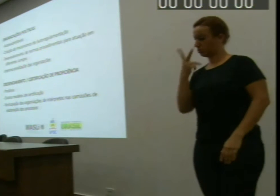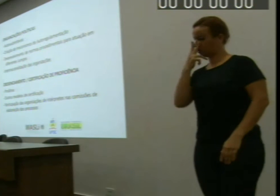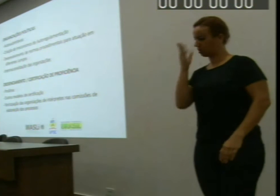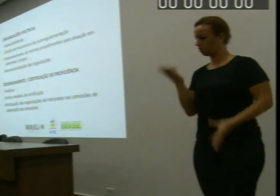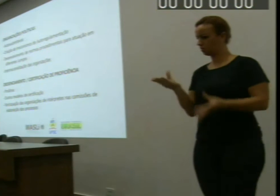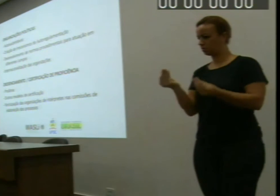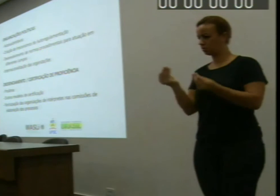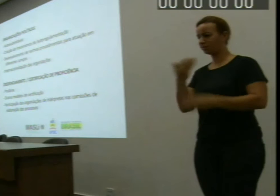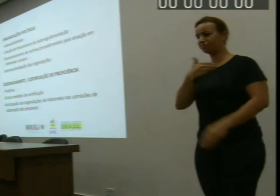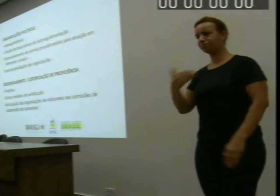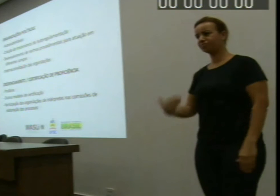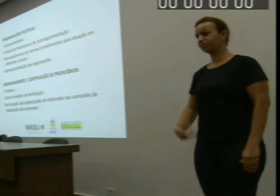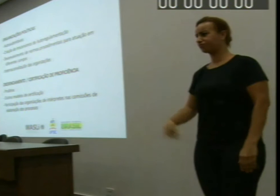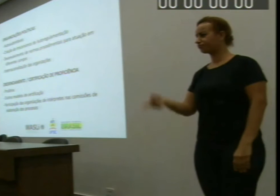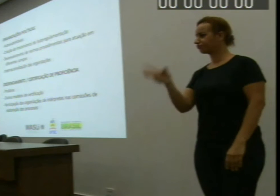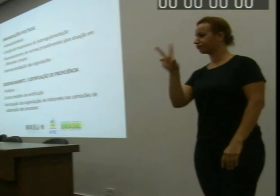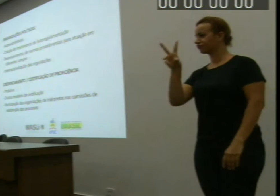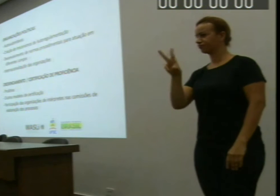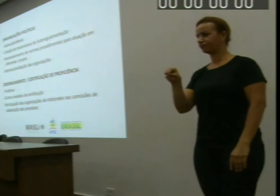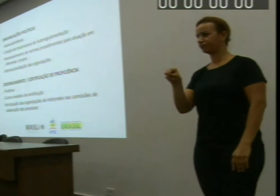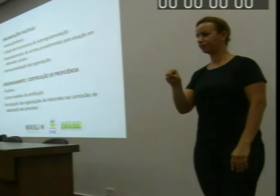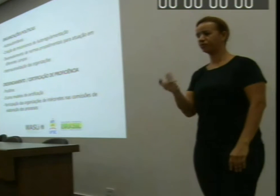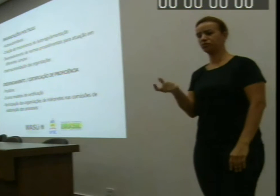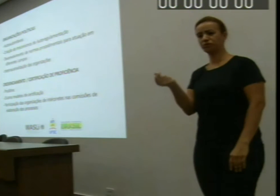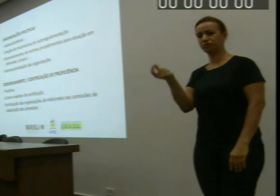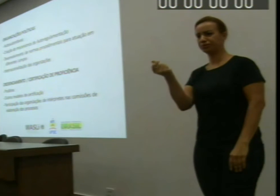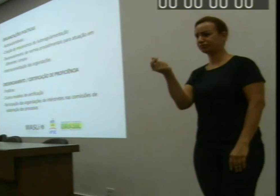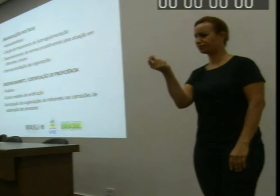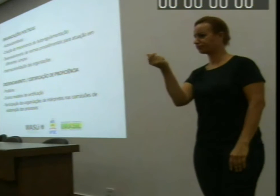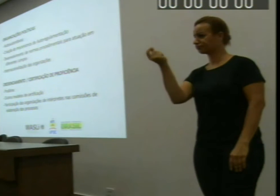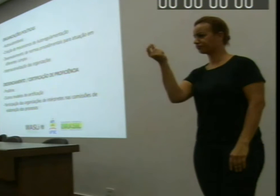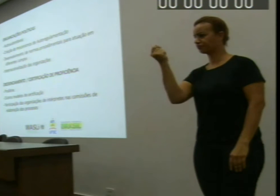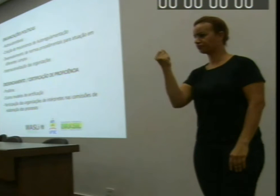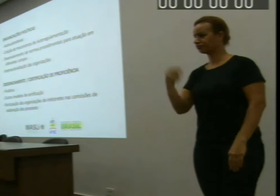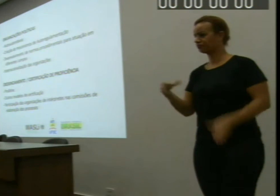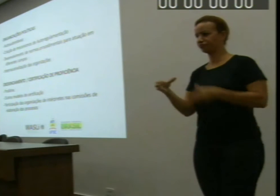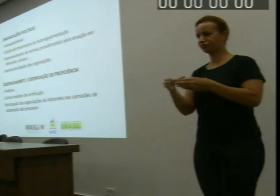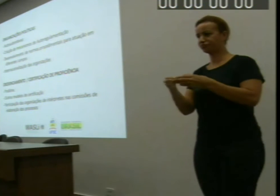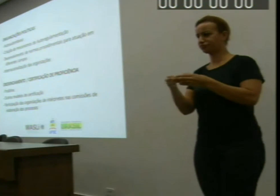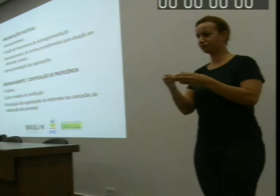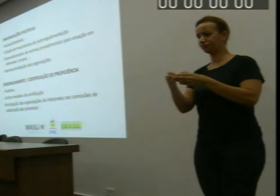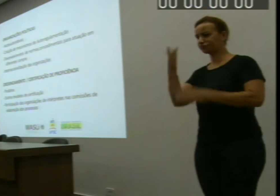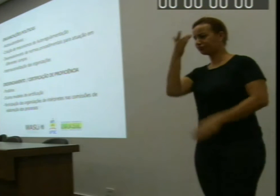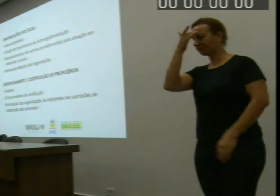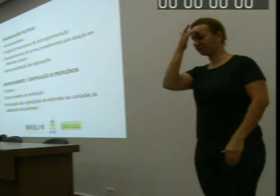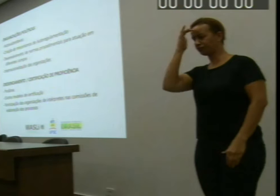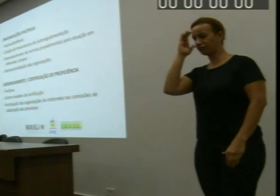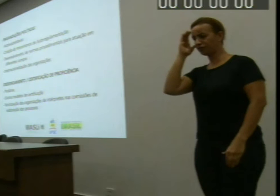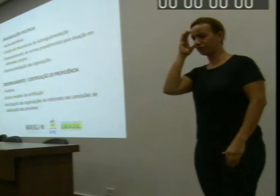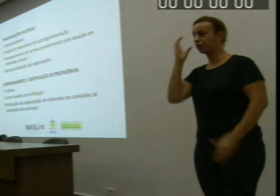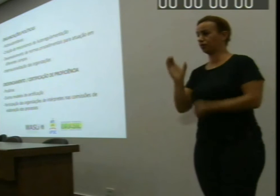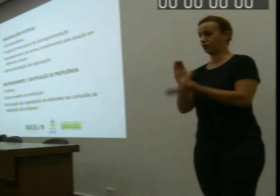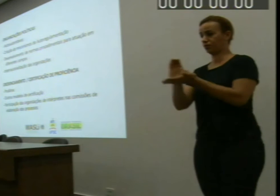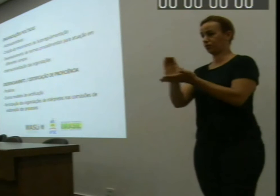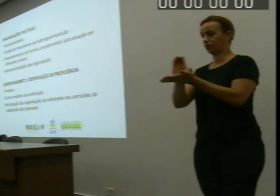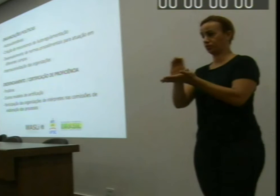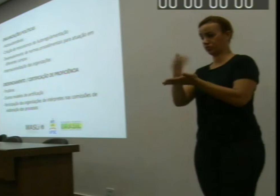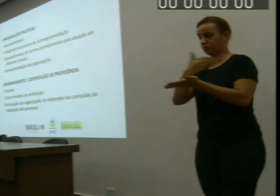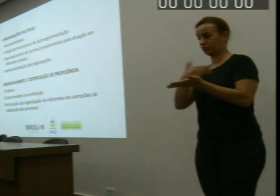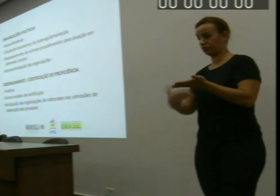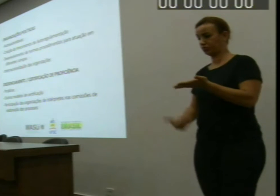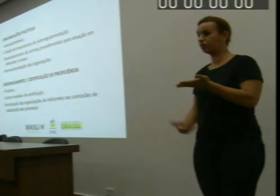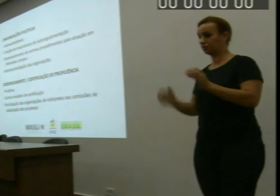pro governo não é é muito dinheiro investido para fazer a gestão de pouca gente porque um conselho por exemplo Federal de Educação